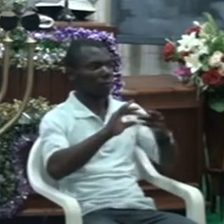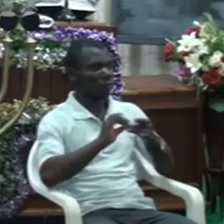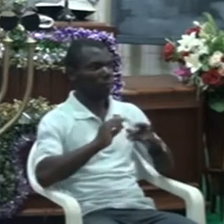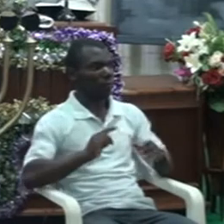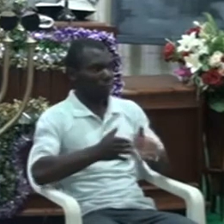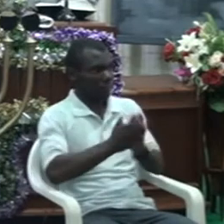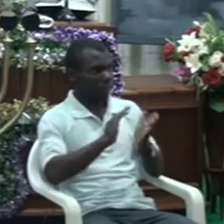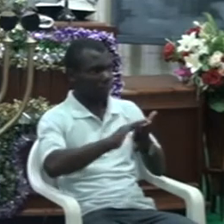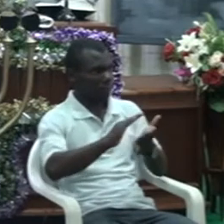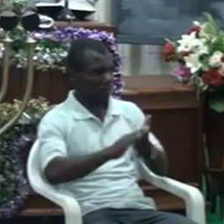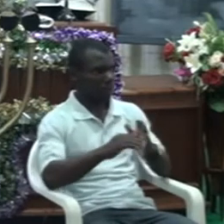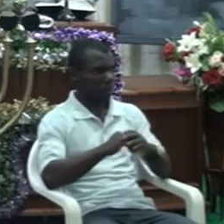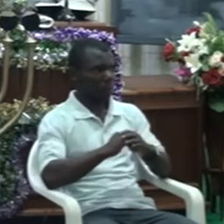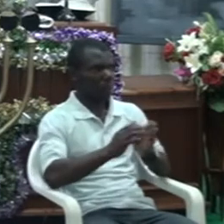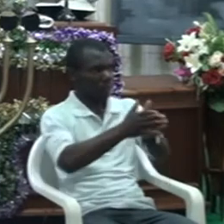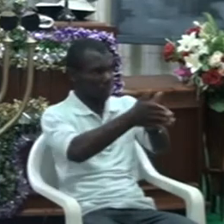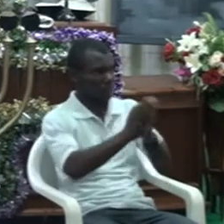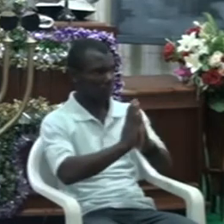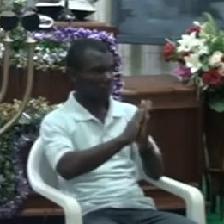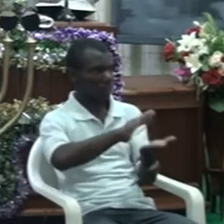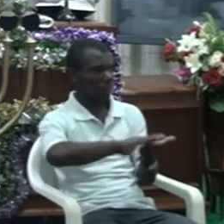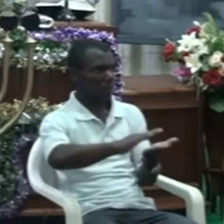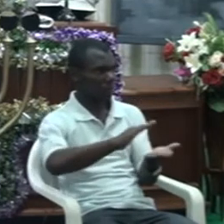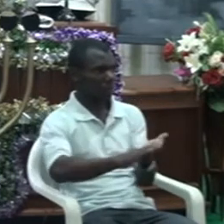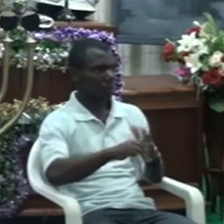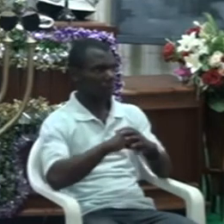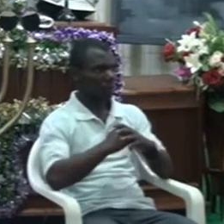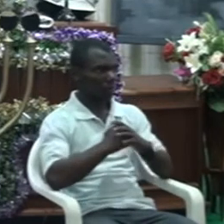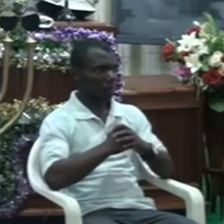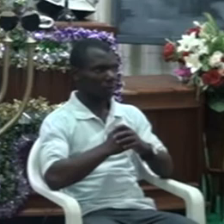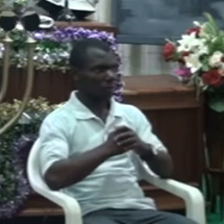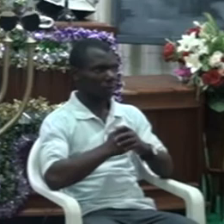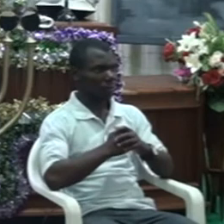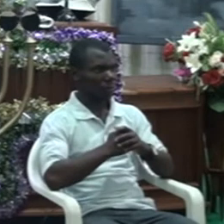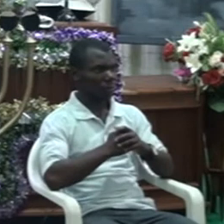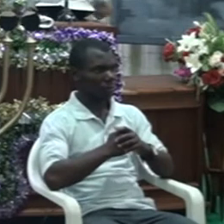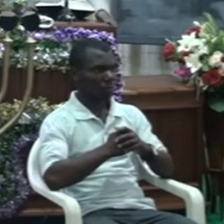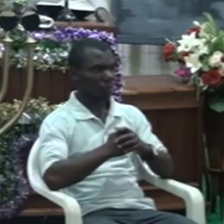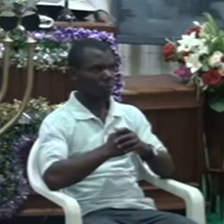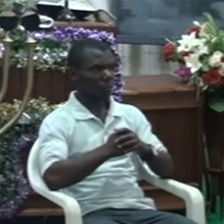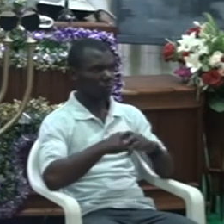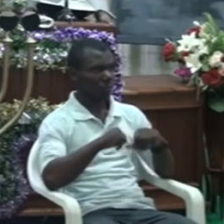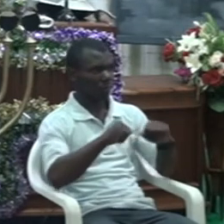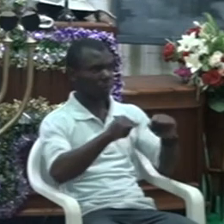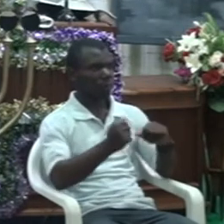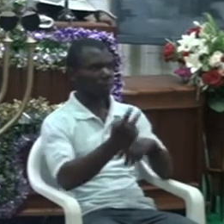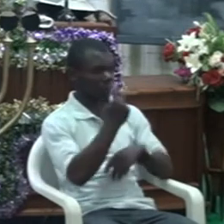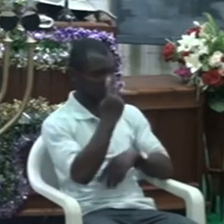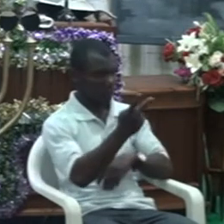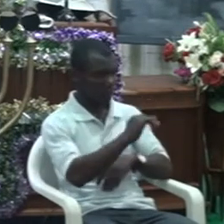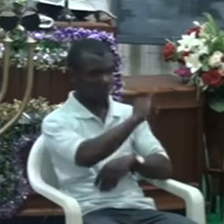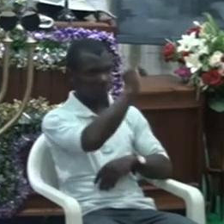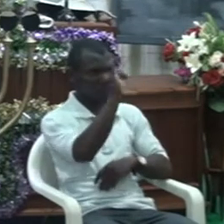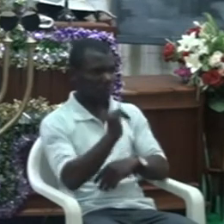repentir. Kutubu, se repentir. Tendele. Tazama nasimama